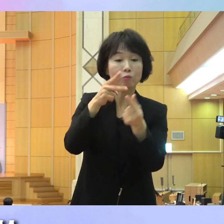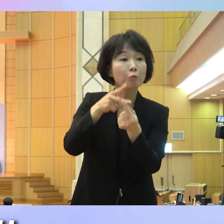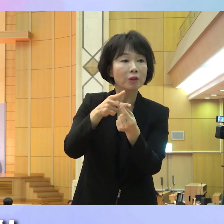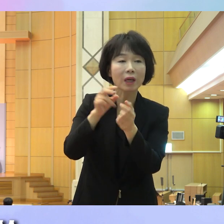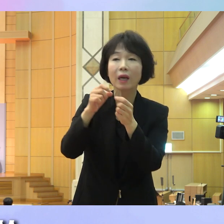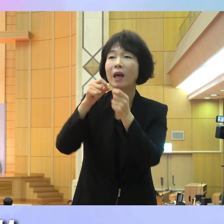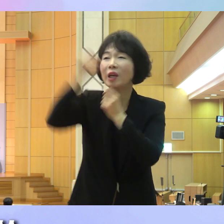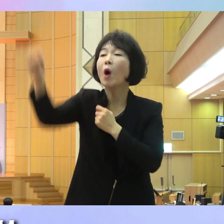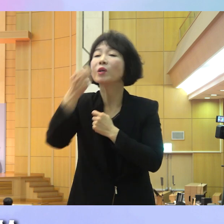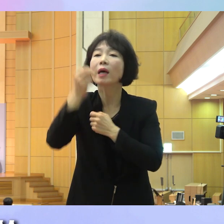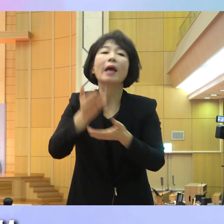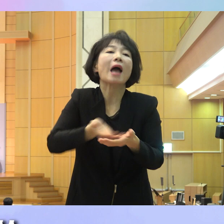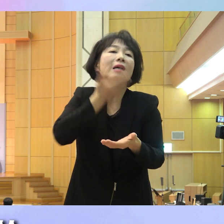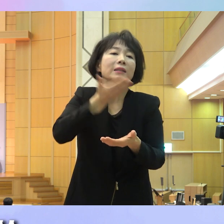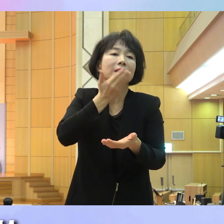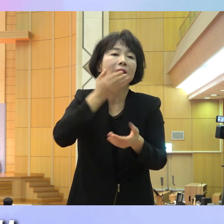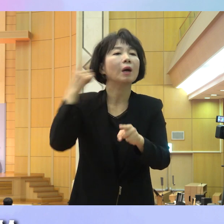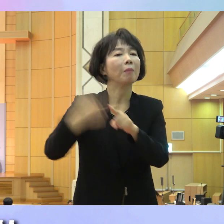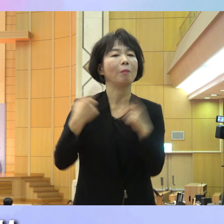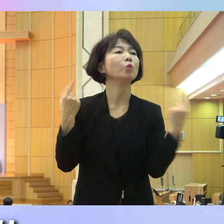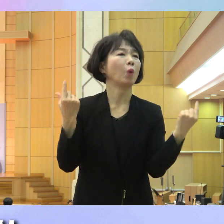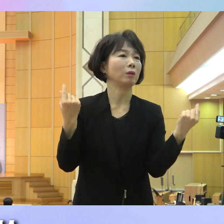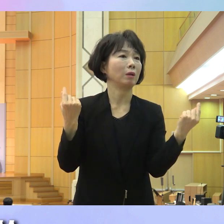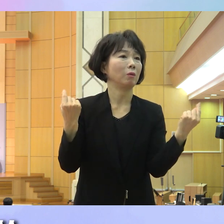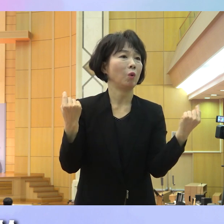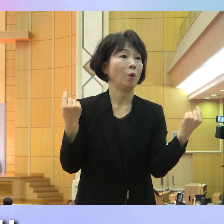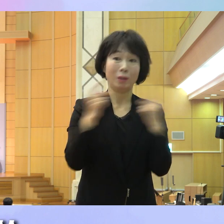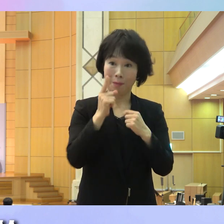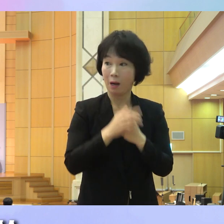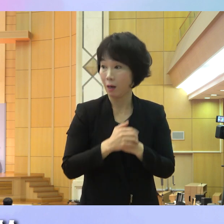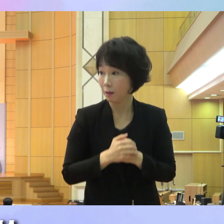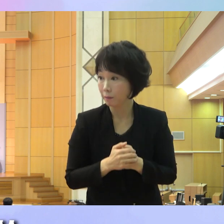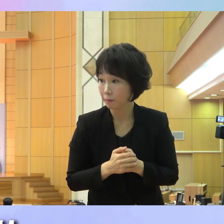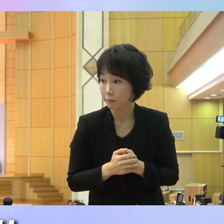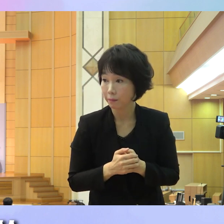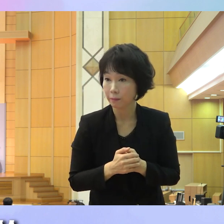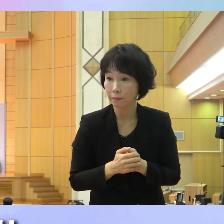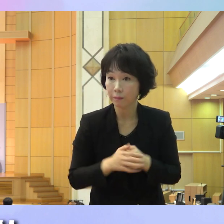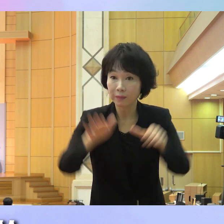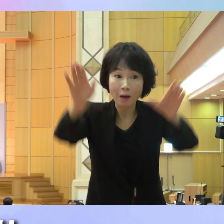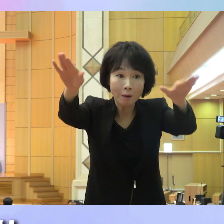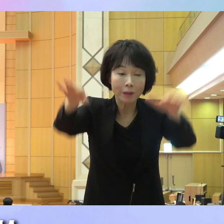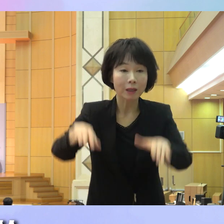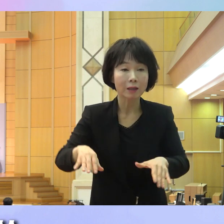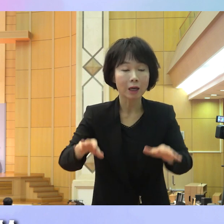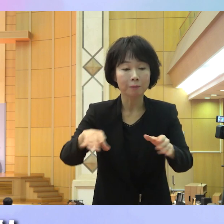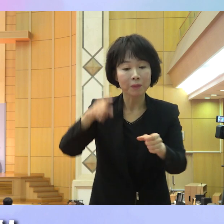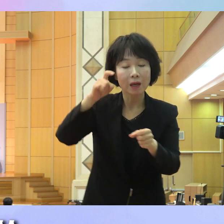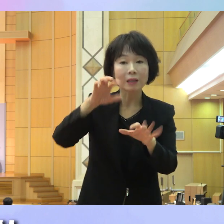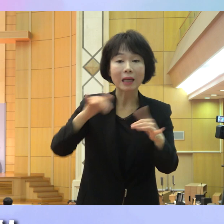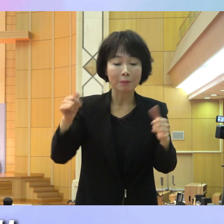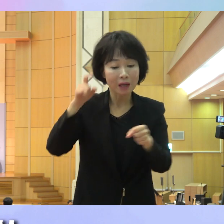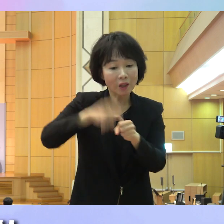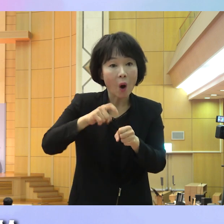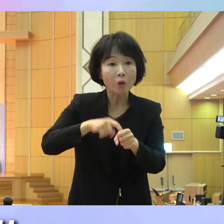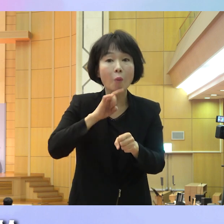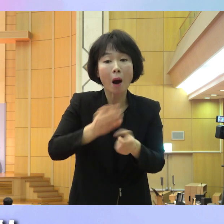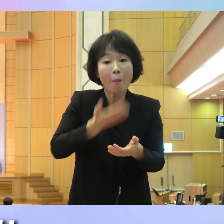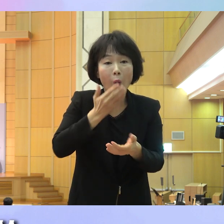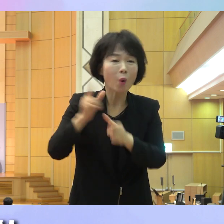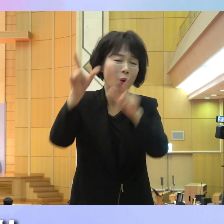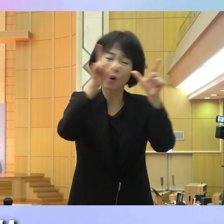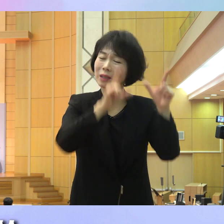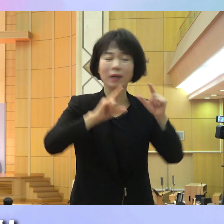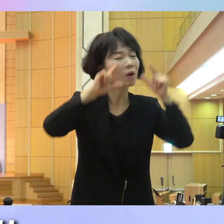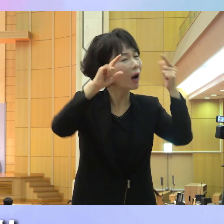해도 됩니다. 그 예수님이 마태복음 4장 4절 이런 말씀했잖아요. 떡으로만 살 게 아니라 육신이 먹는